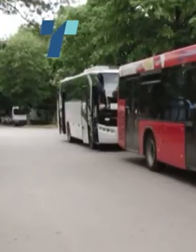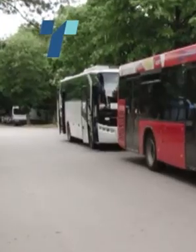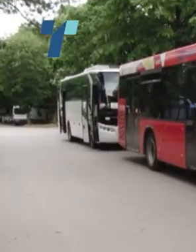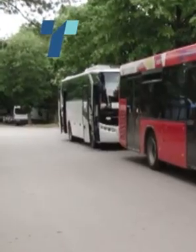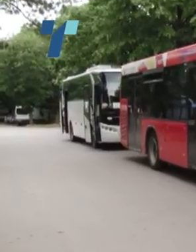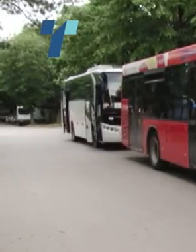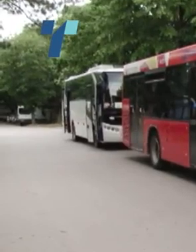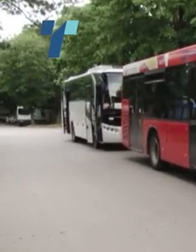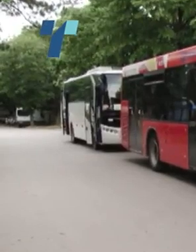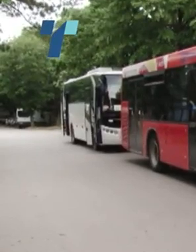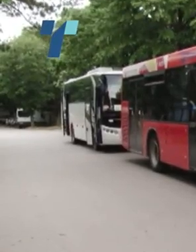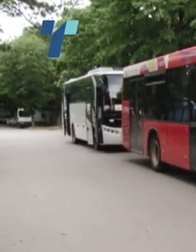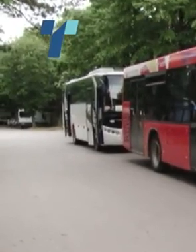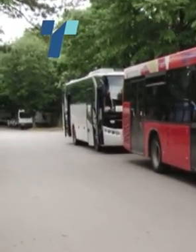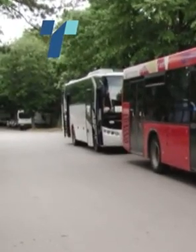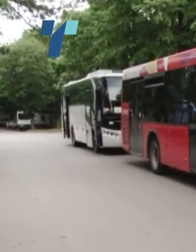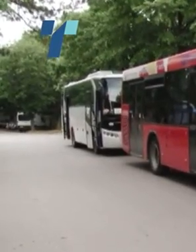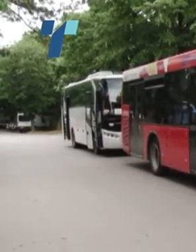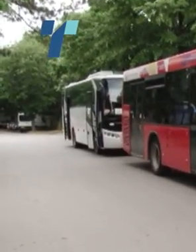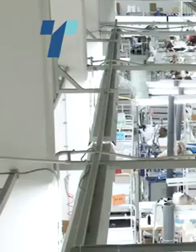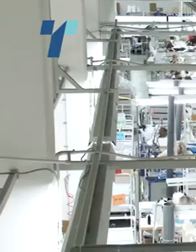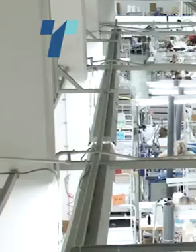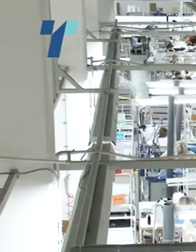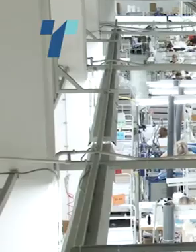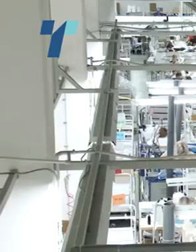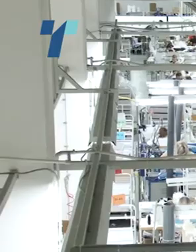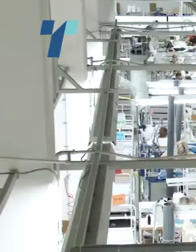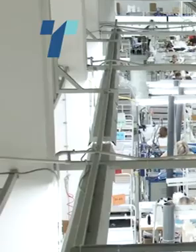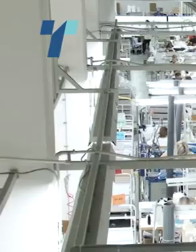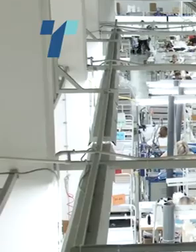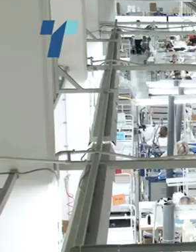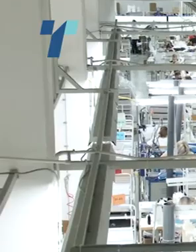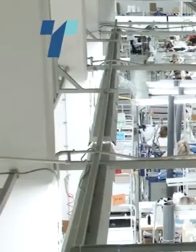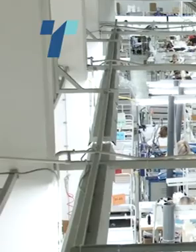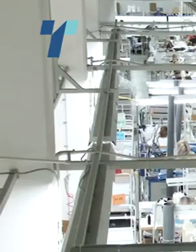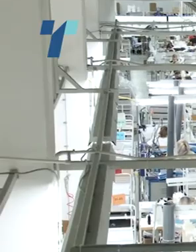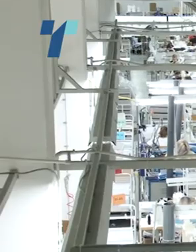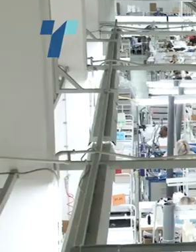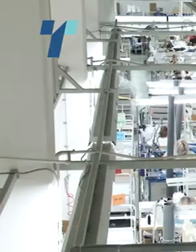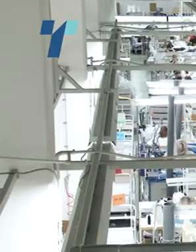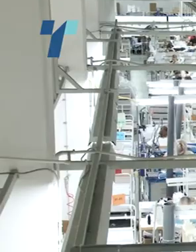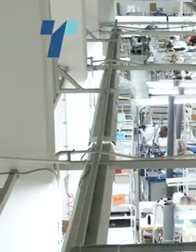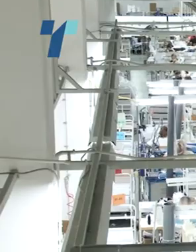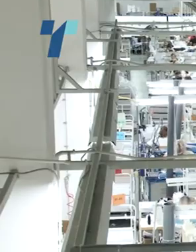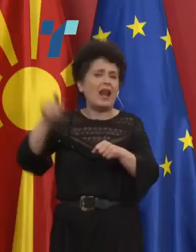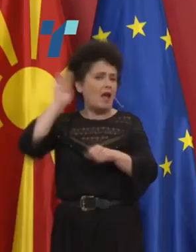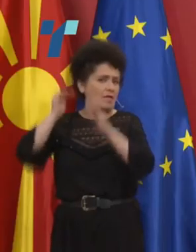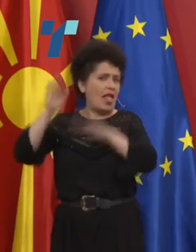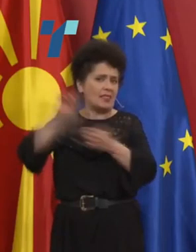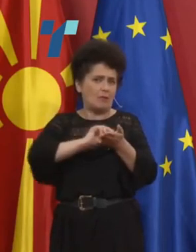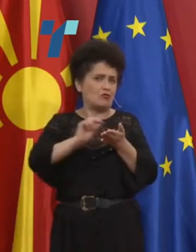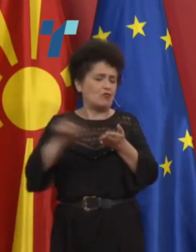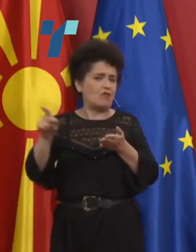На возачите им пишана казна од 200 евра, на фирмите по 500, затоа што не ги почитувале протоколите за безбеден превоз на